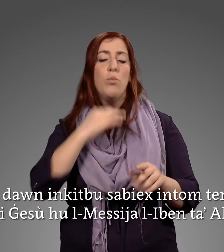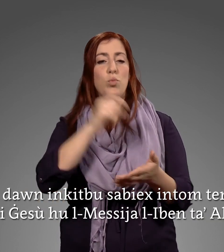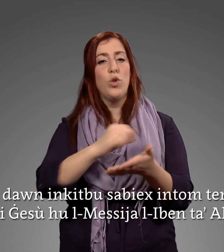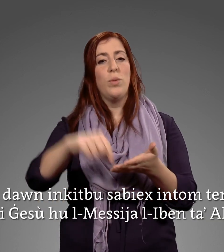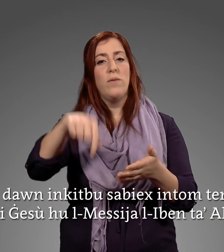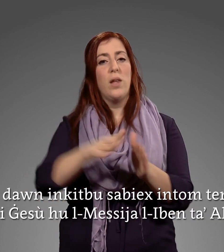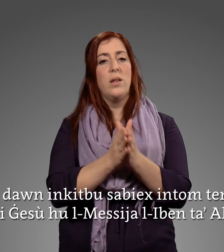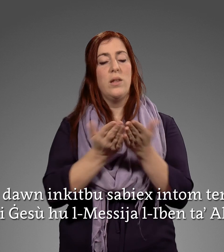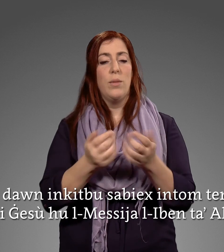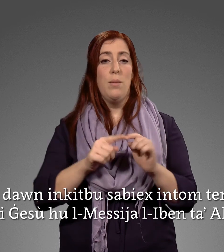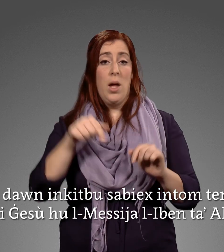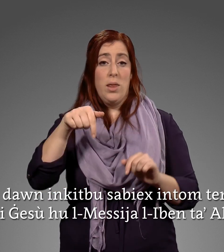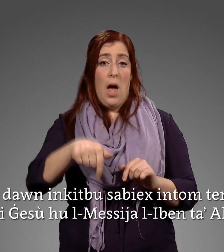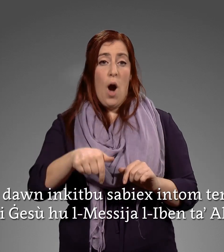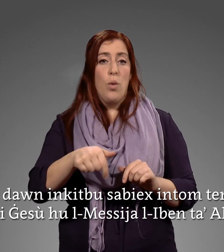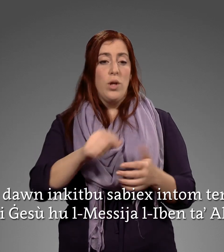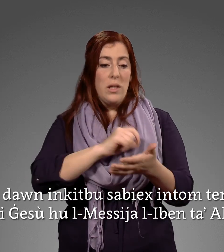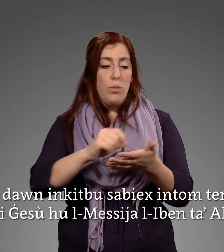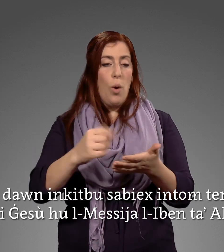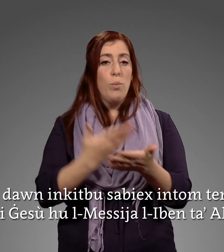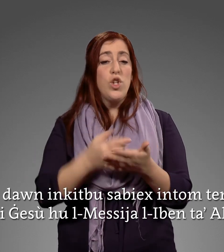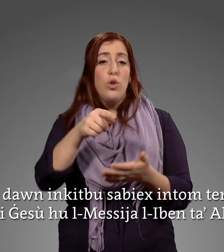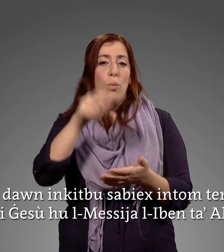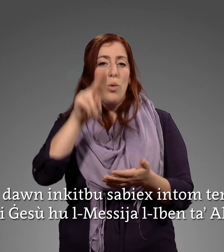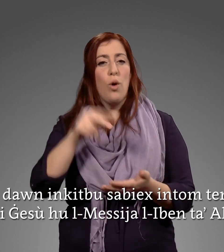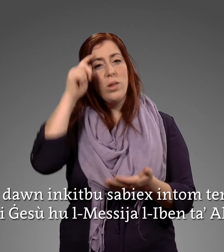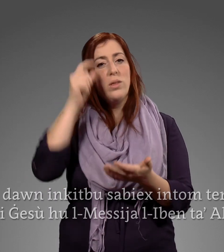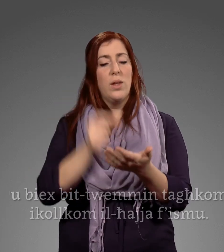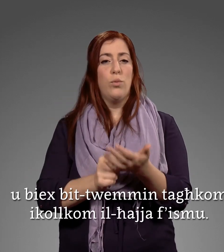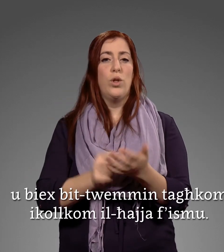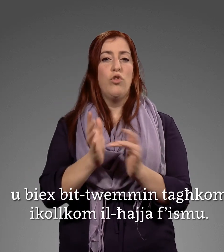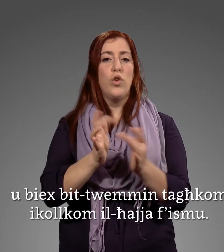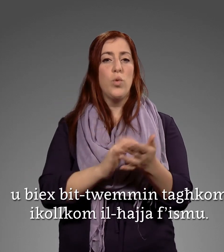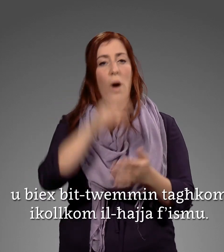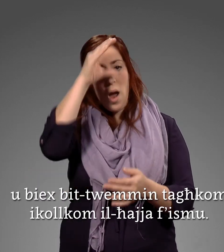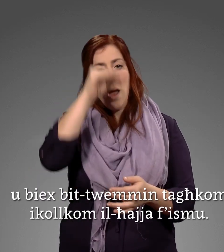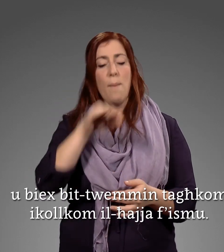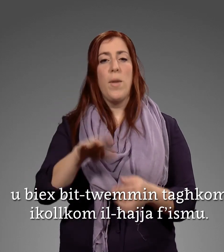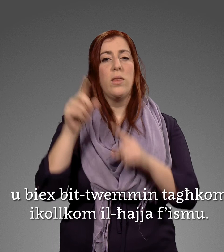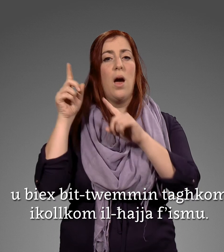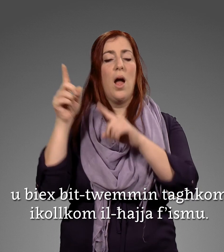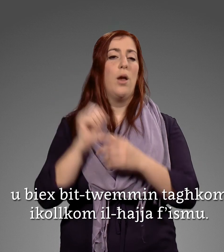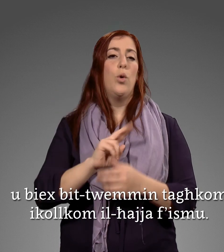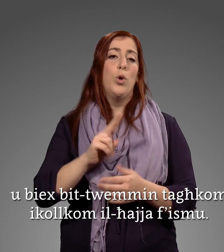inkidbu sabiex intom temnu li Ġesu u l-Messija li ben ta' Alla. U biex bit-twemmin tagħkom